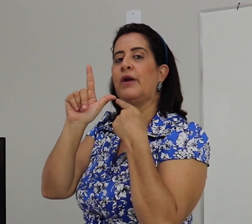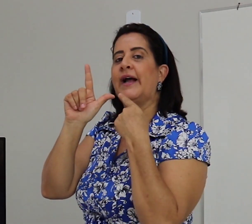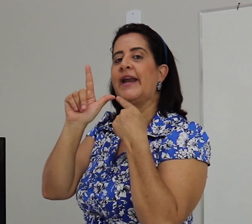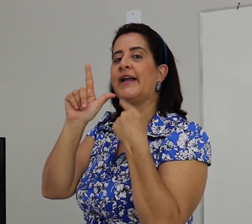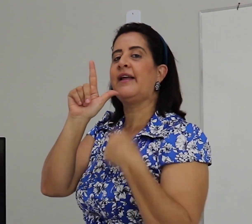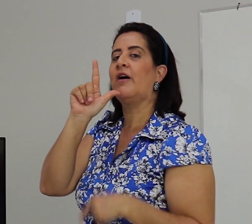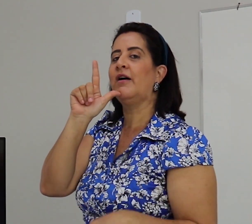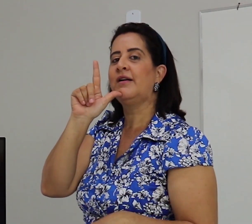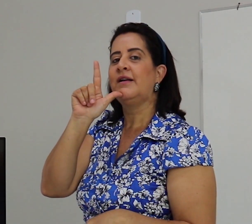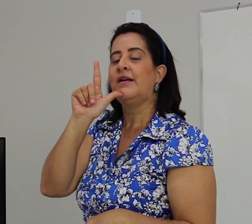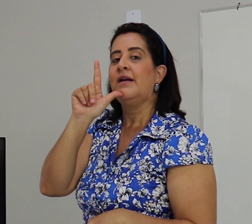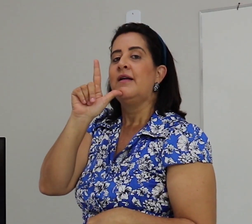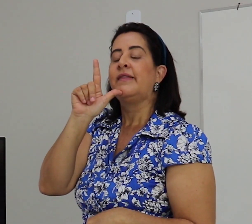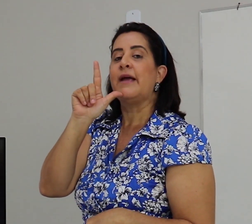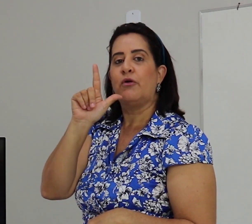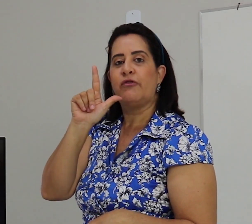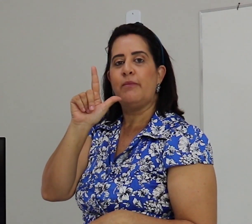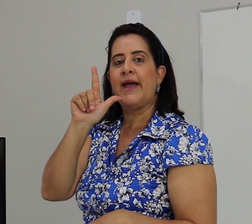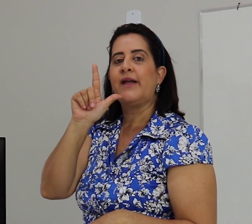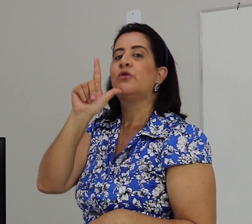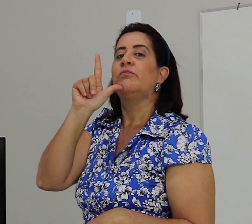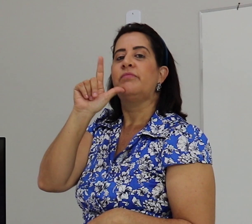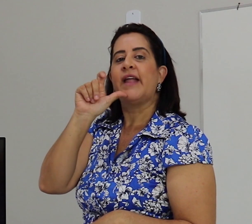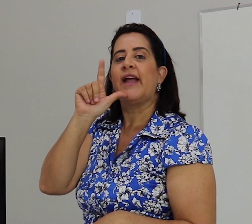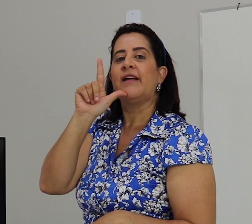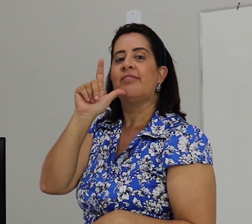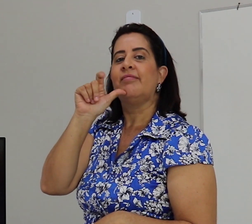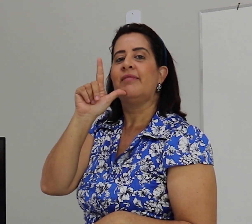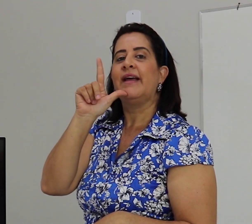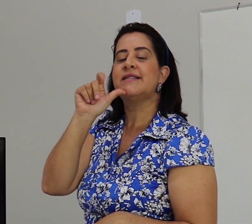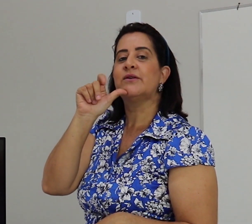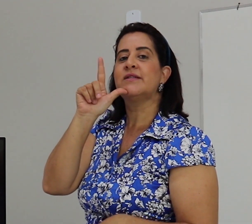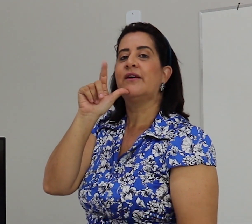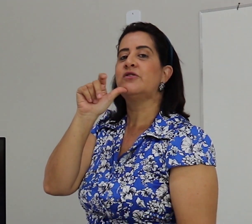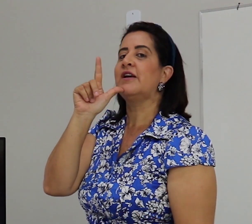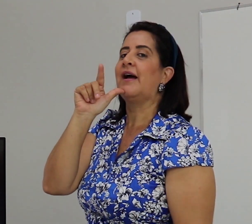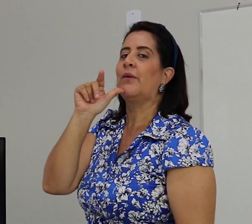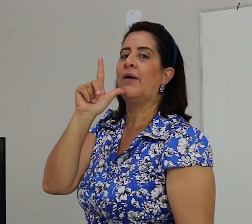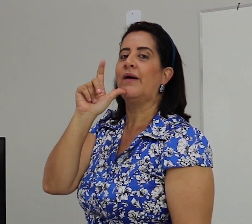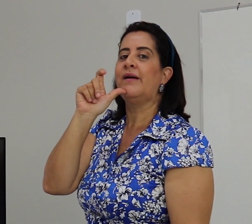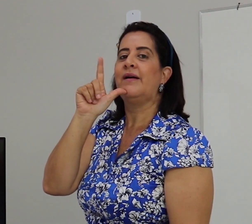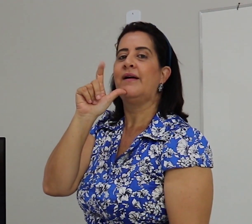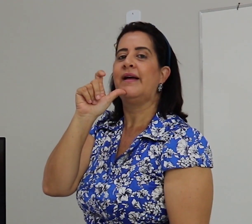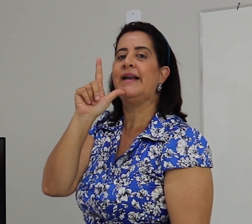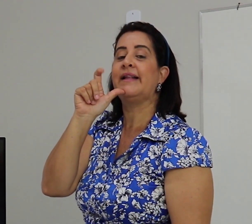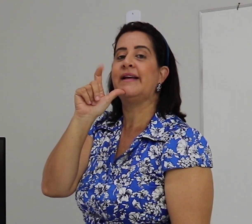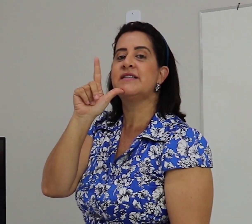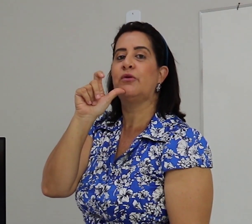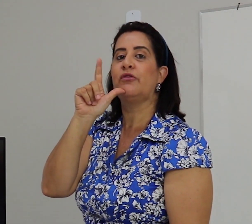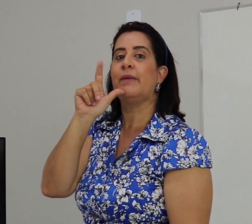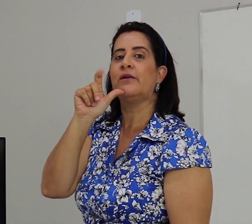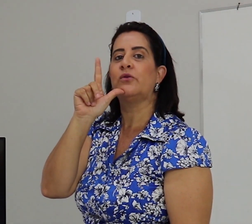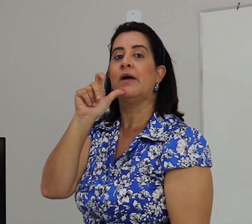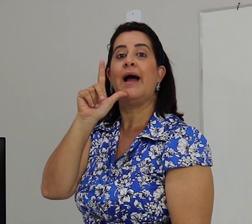polegar aqui, ó. Tem movimento? Tem. Esse é o sinal de água, ó. Ele tem esse movimento,